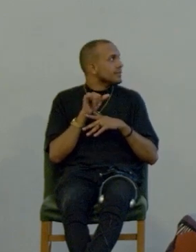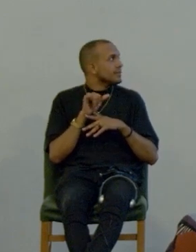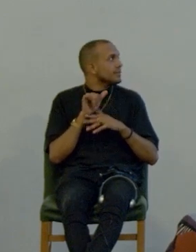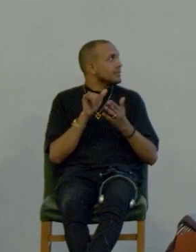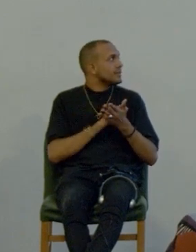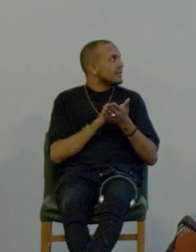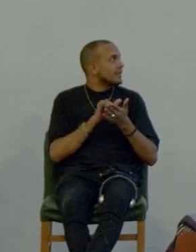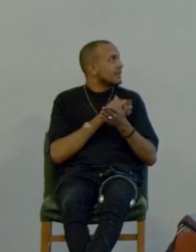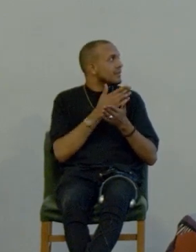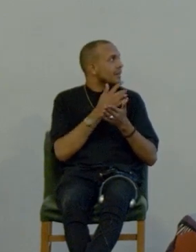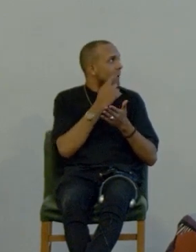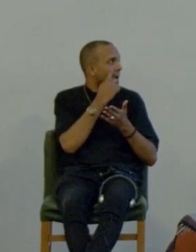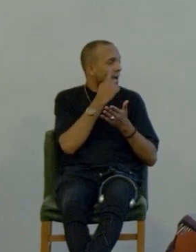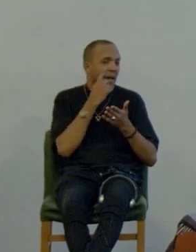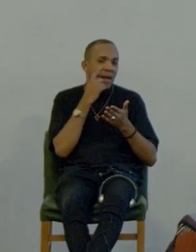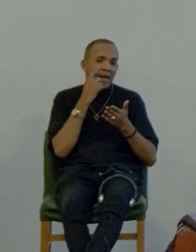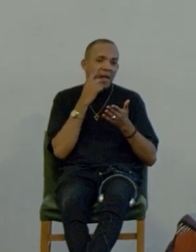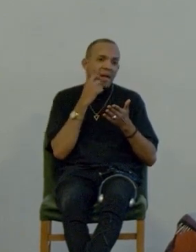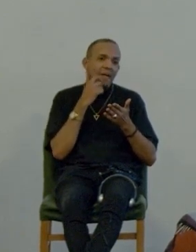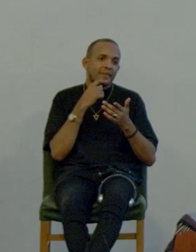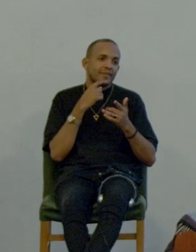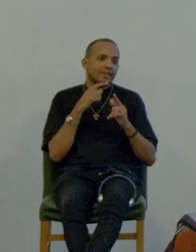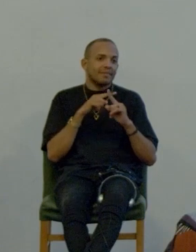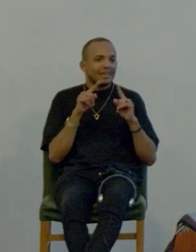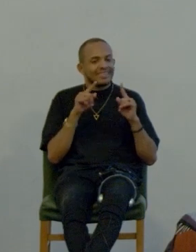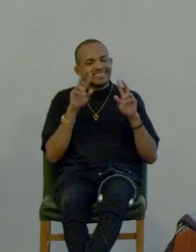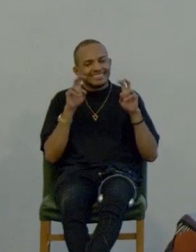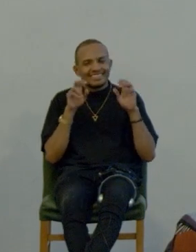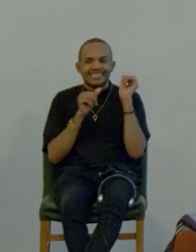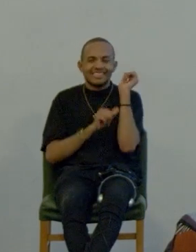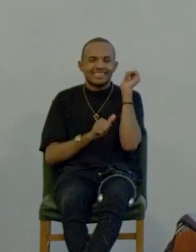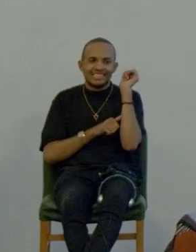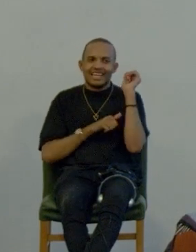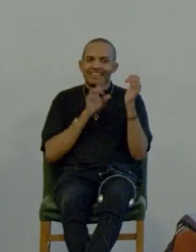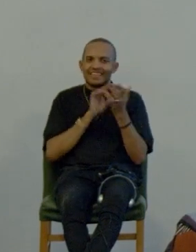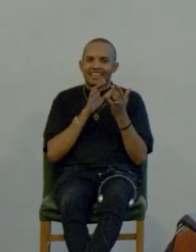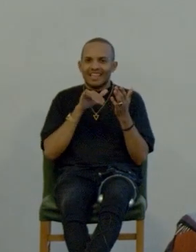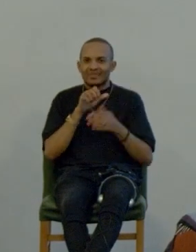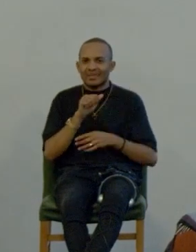nos Estados Unidos, né? Uma piada meio infame. É Nova York, era um seringal que tinha lá no Rio Acre, né?